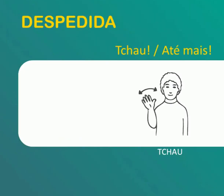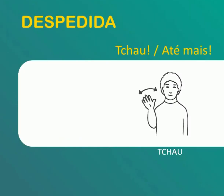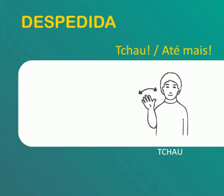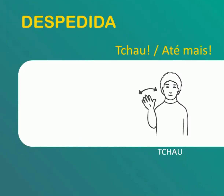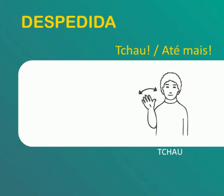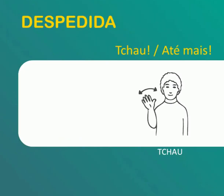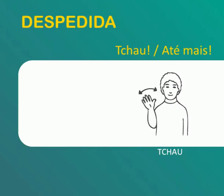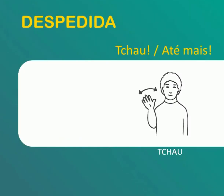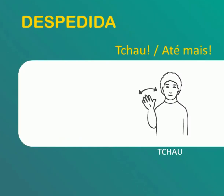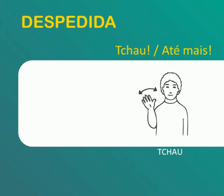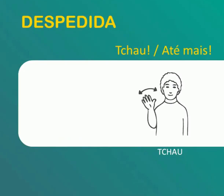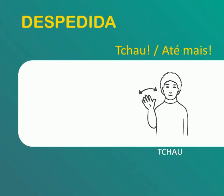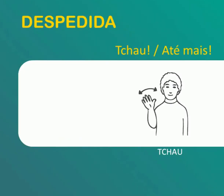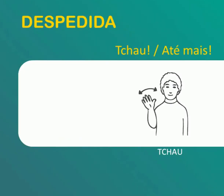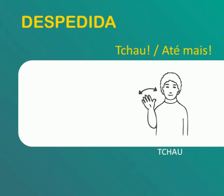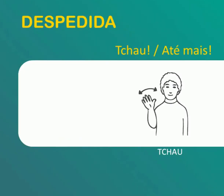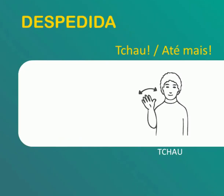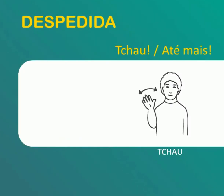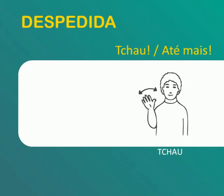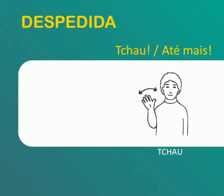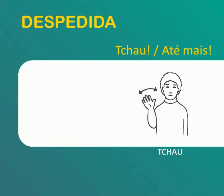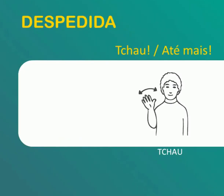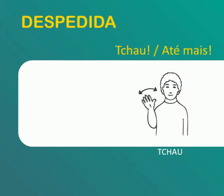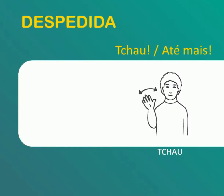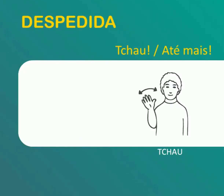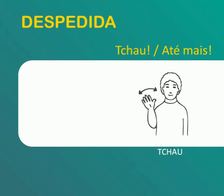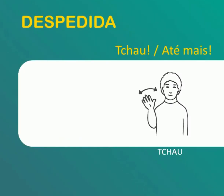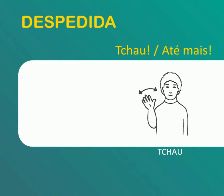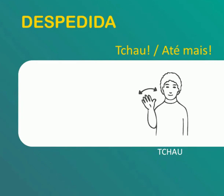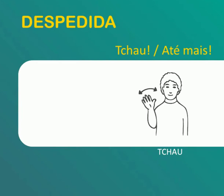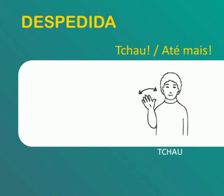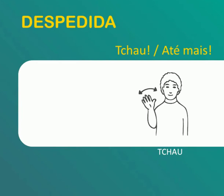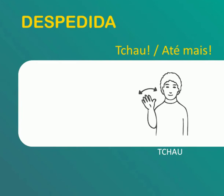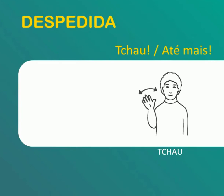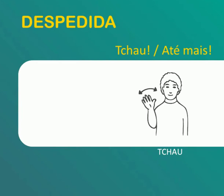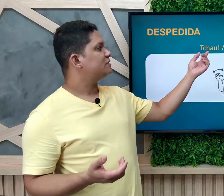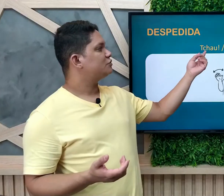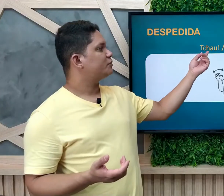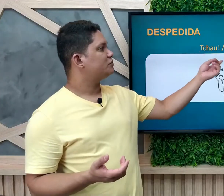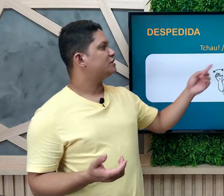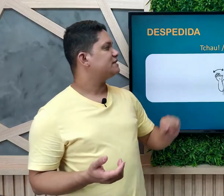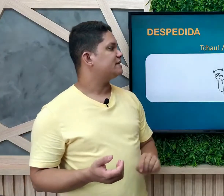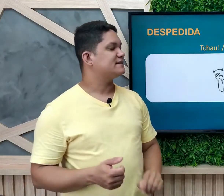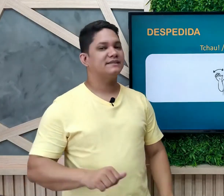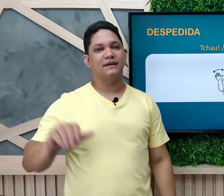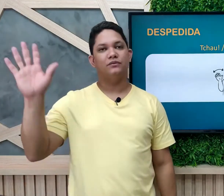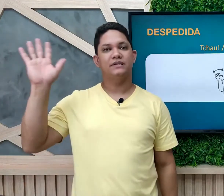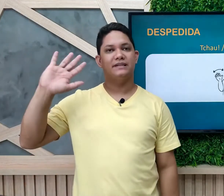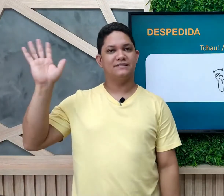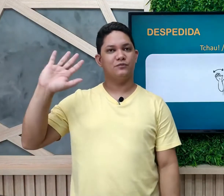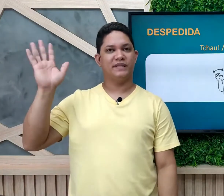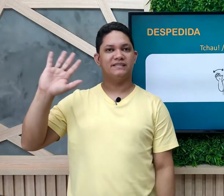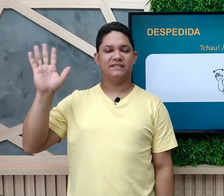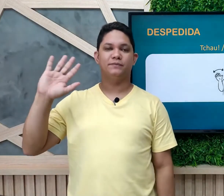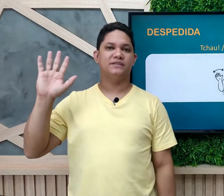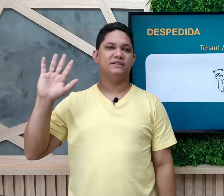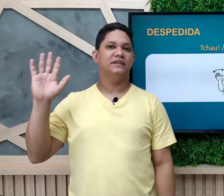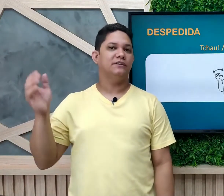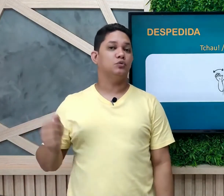sinal. O nosso último sinal, para a ideia de despedida, a gente pode utilizar esse sinal, que é super simples, muito